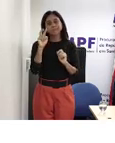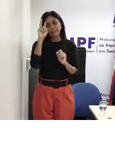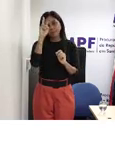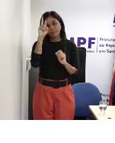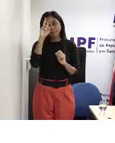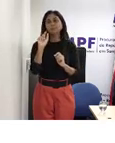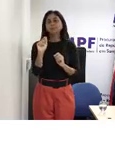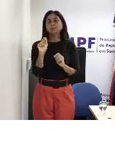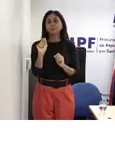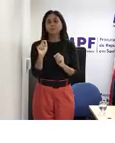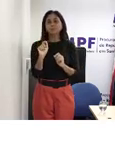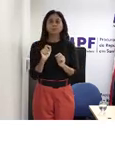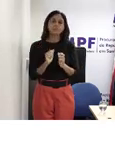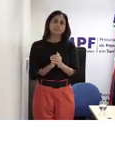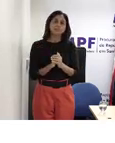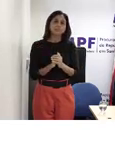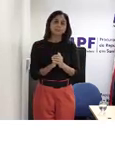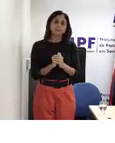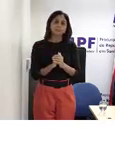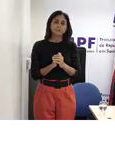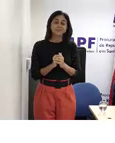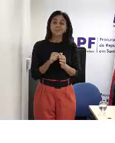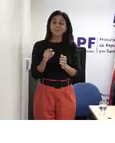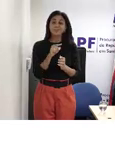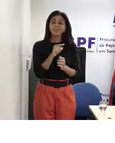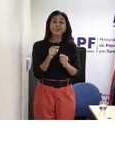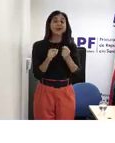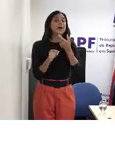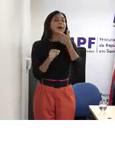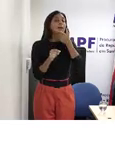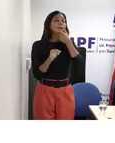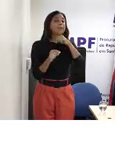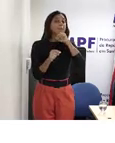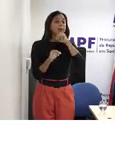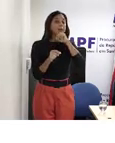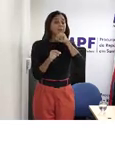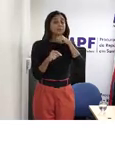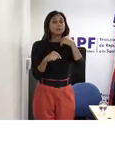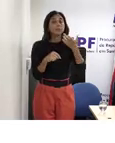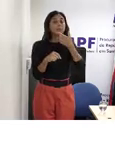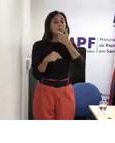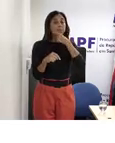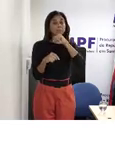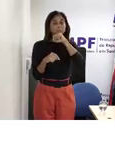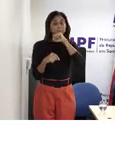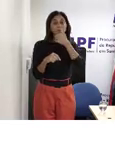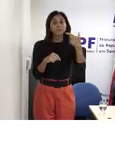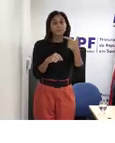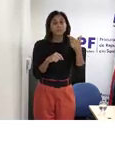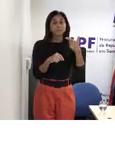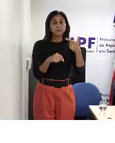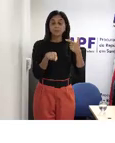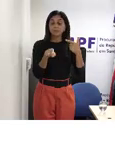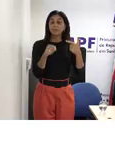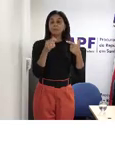aqui mais assustam são esse aqui é porque é o pai ou padrasto aquela pessoa que tem uma gestão Direta com a criança é aquela